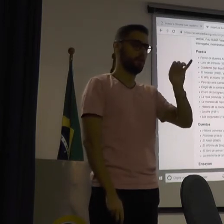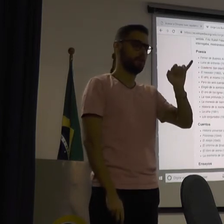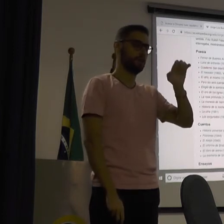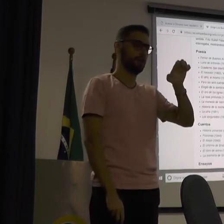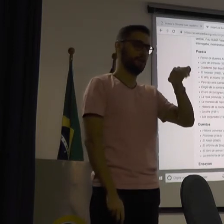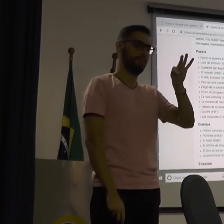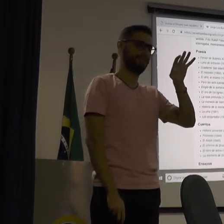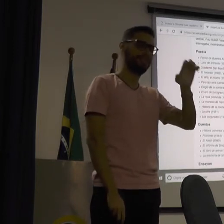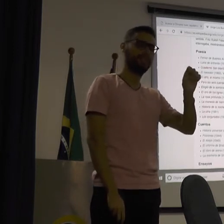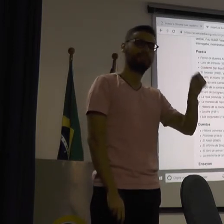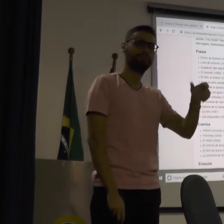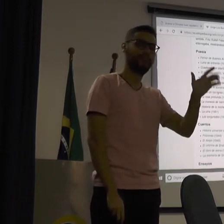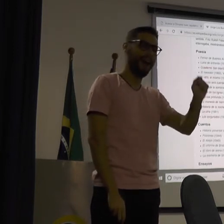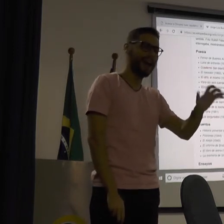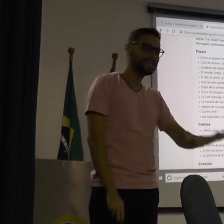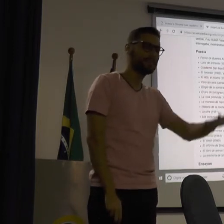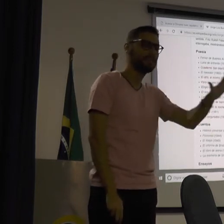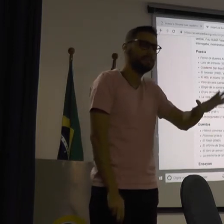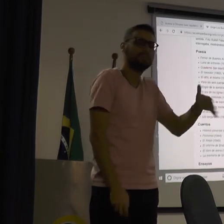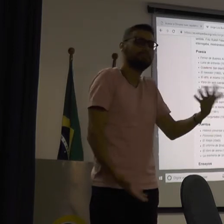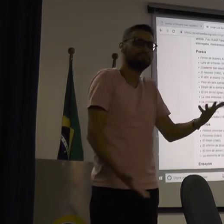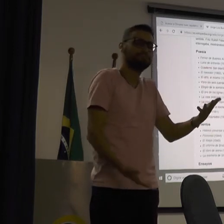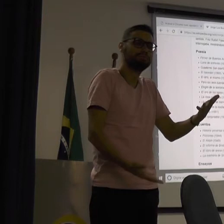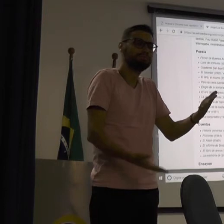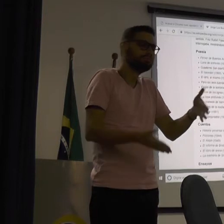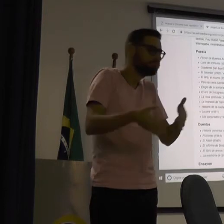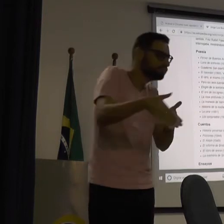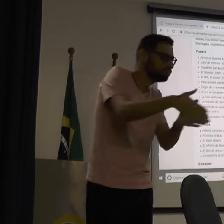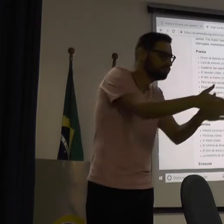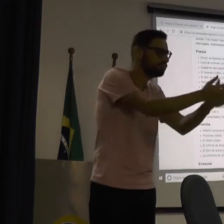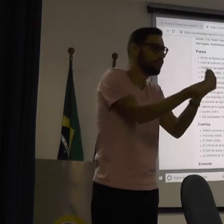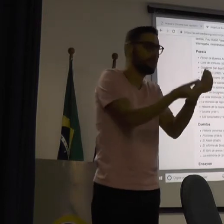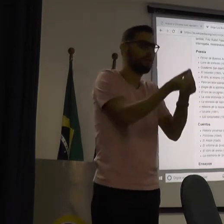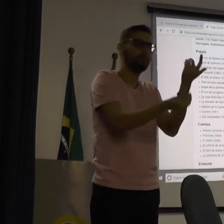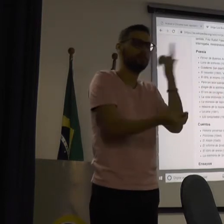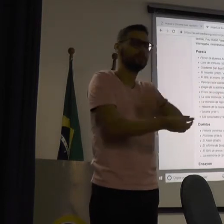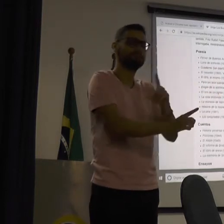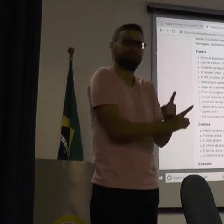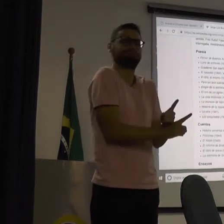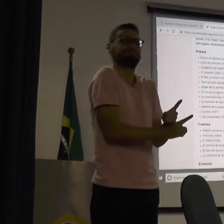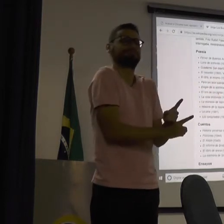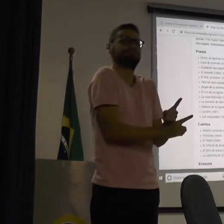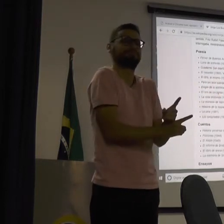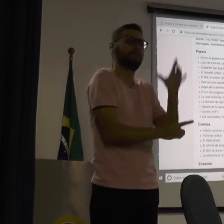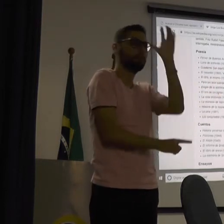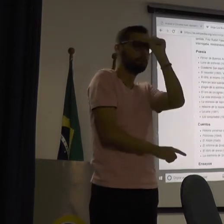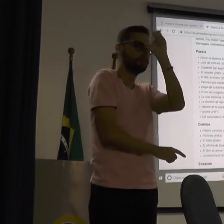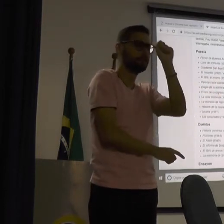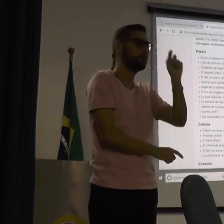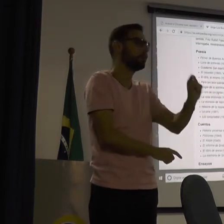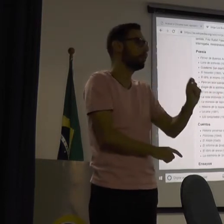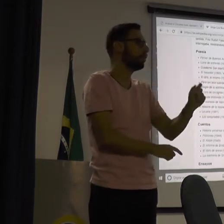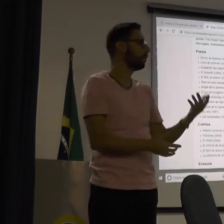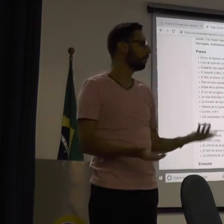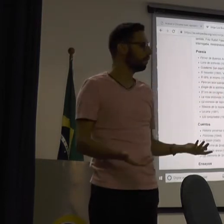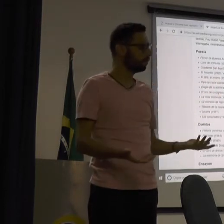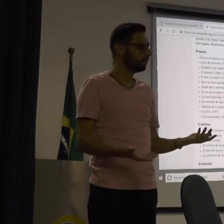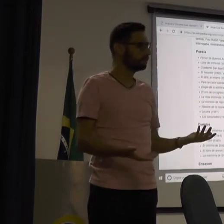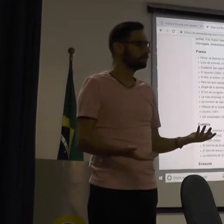ou esse caminho, né, ou isso é bem oriental, né, o caminho, a senda,